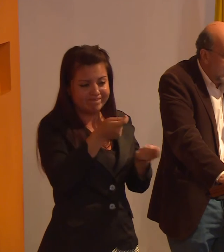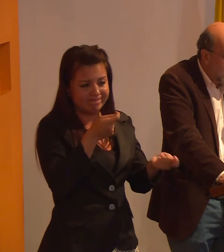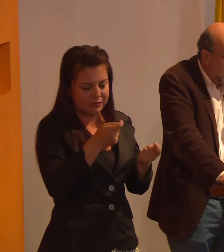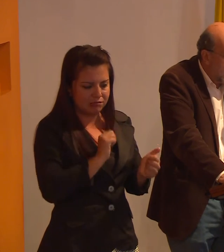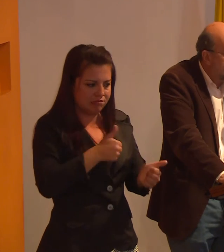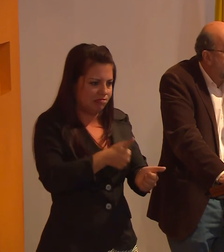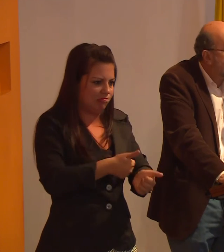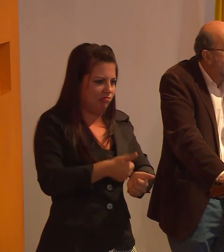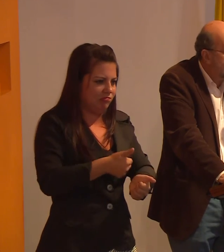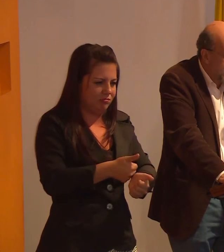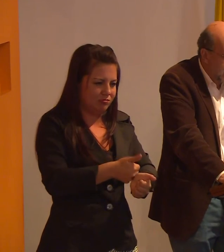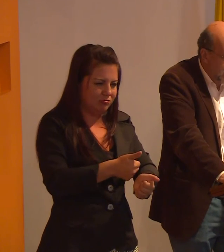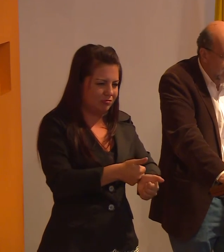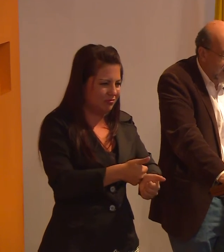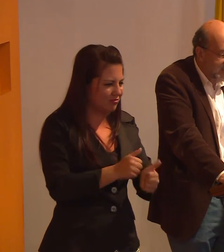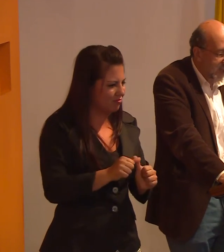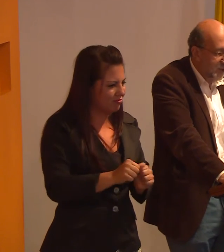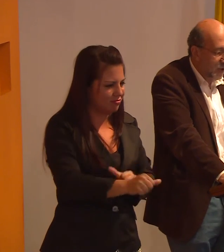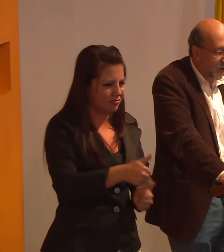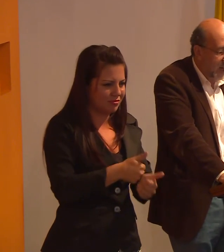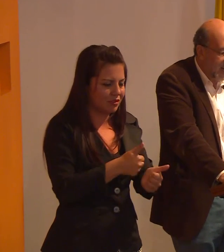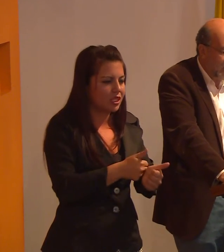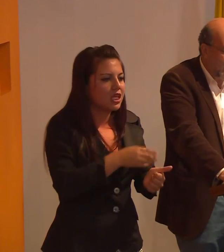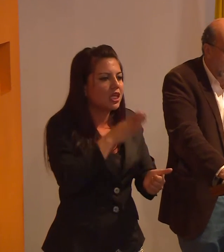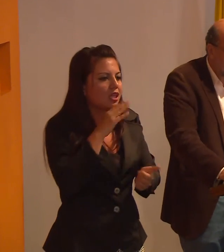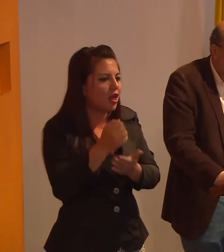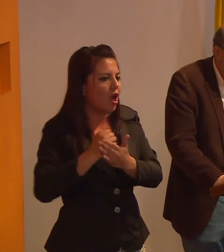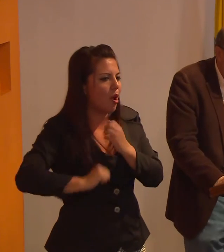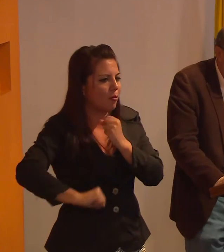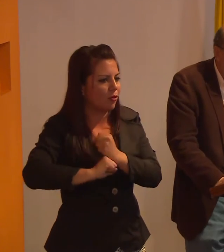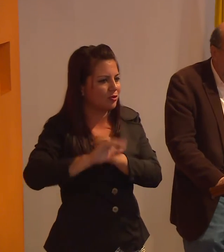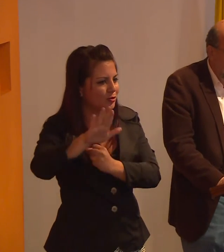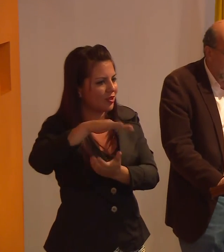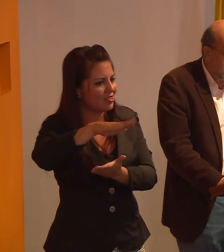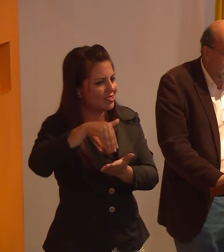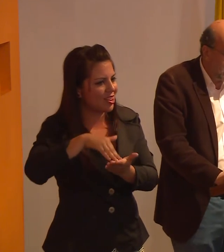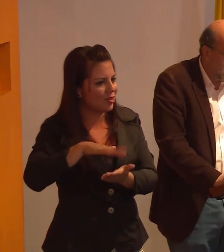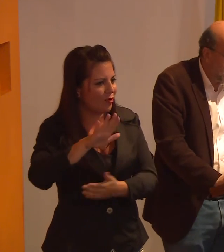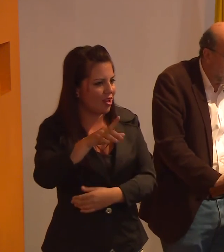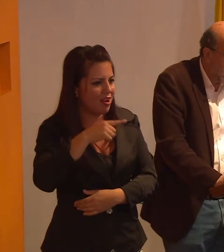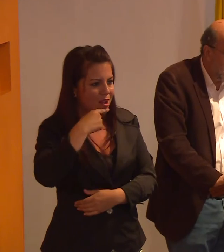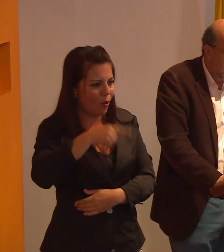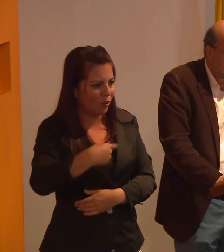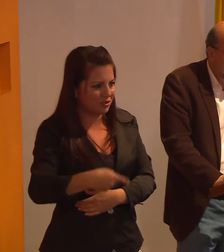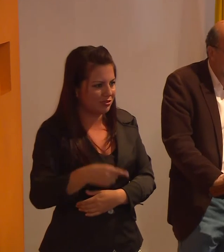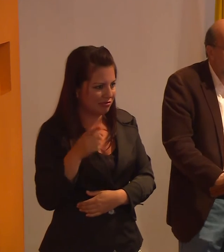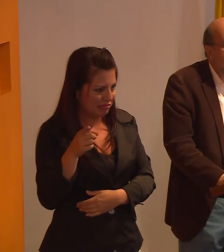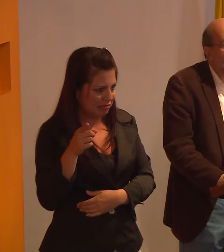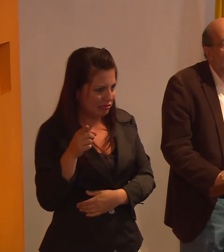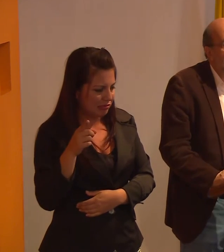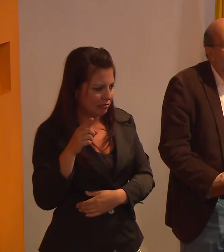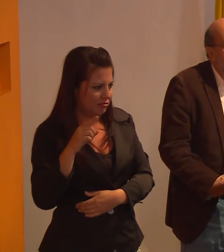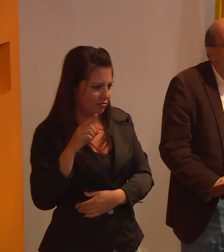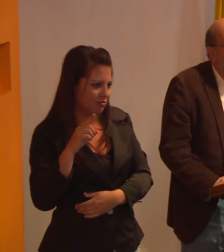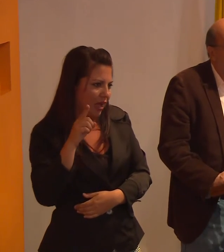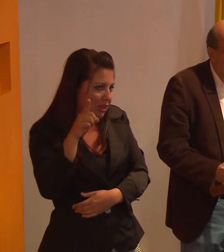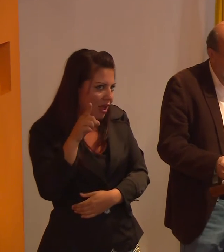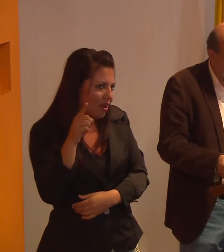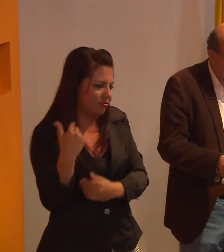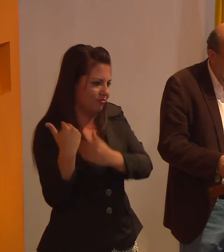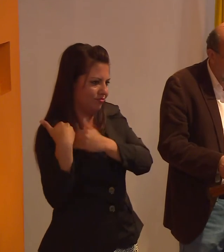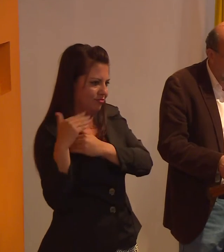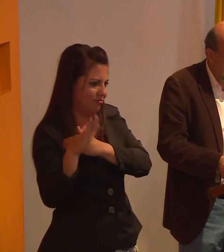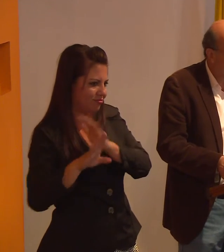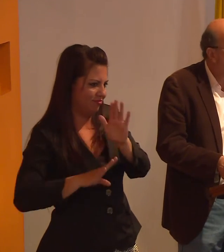permanente con la participación del Centro de Lenguas como lugar institucional desde el cual se